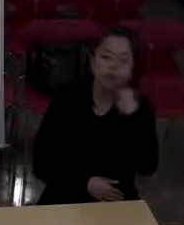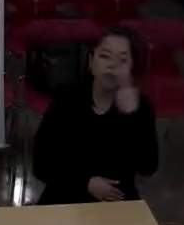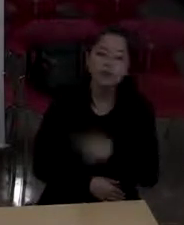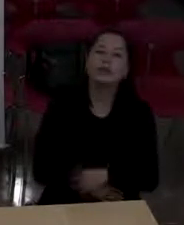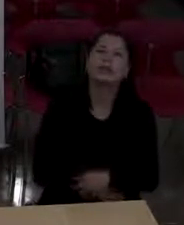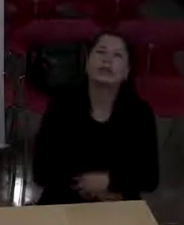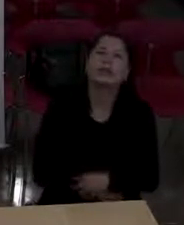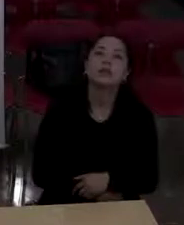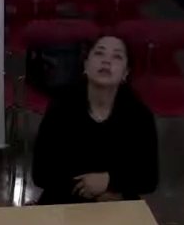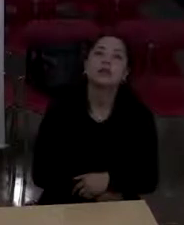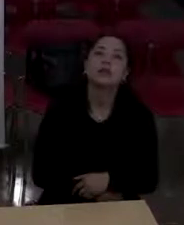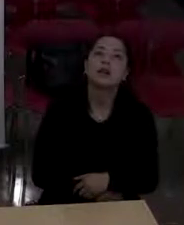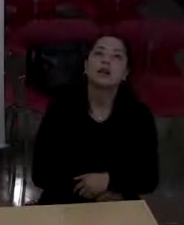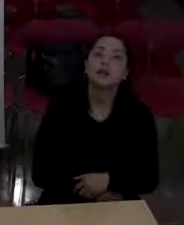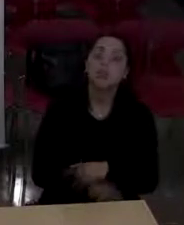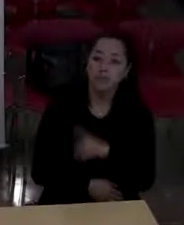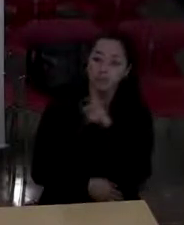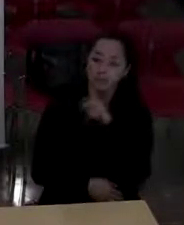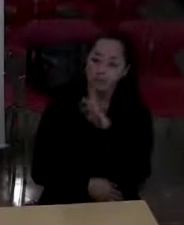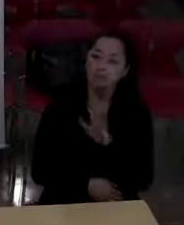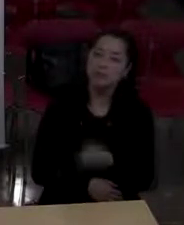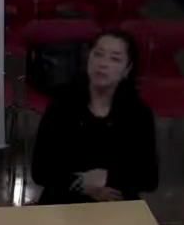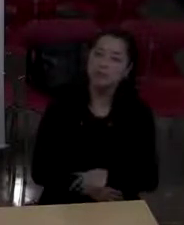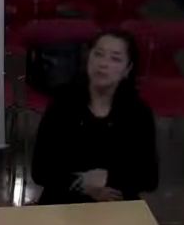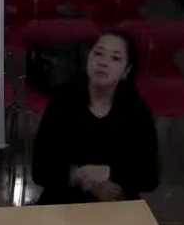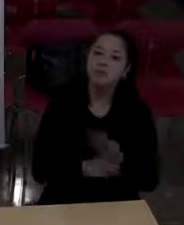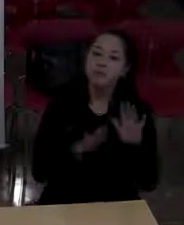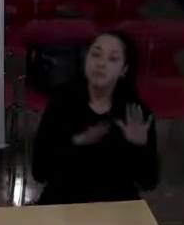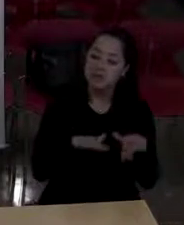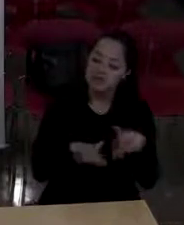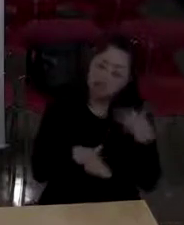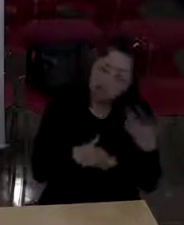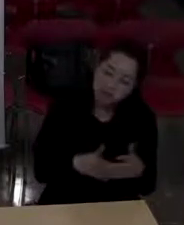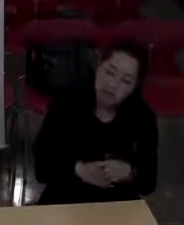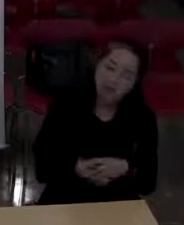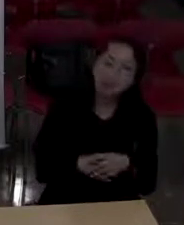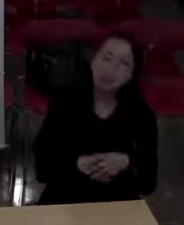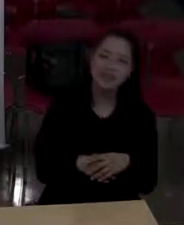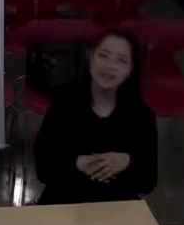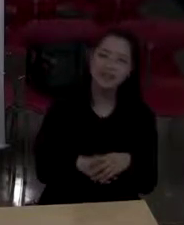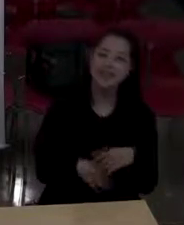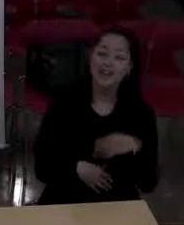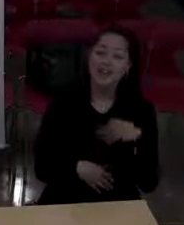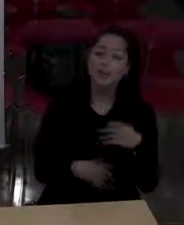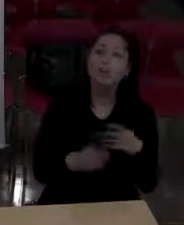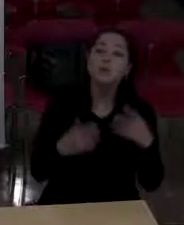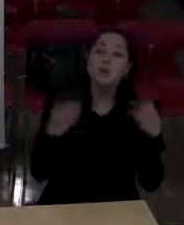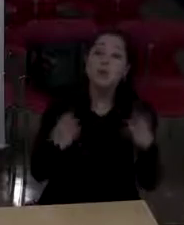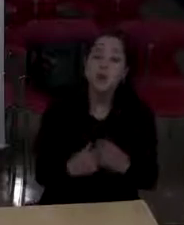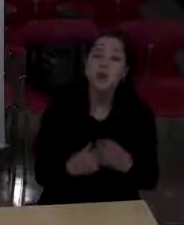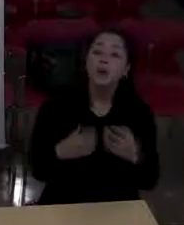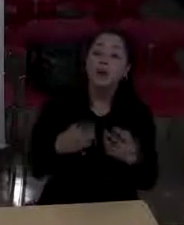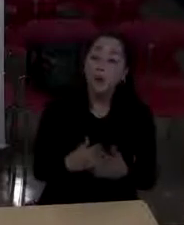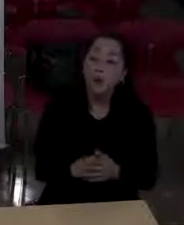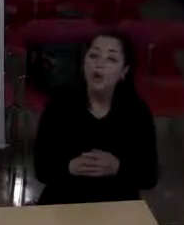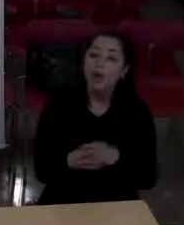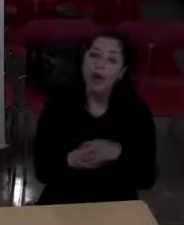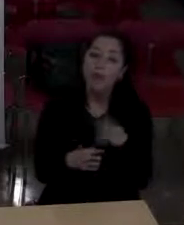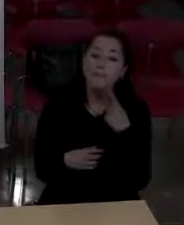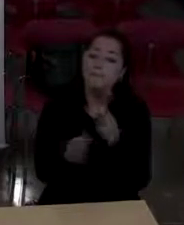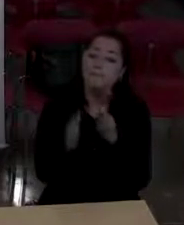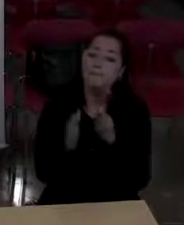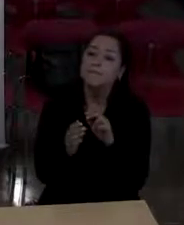pero después escucha las estimulaciones de esa prosodia que la mamá le ofrece y ella lo que tiene en ese momento para producir son